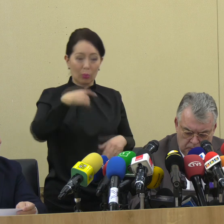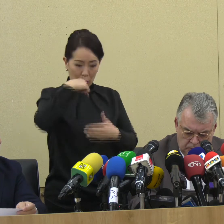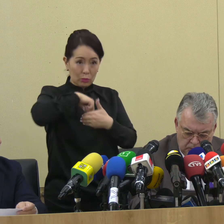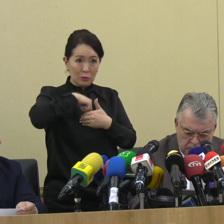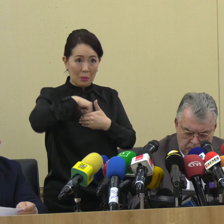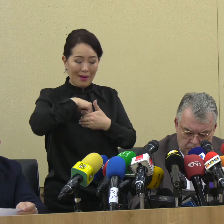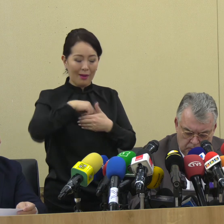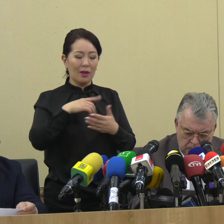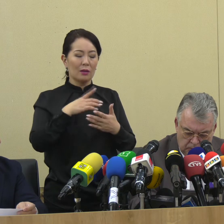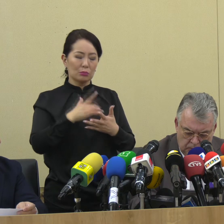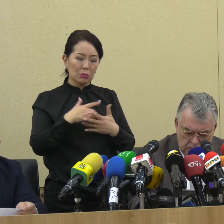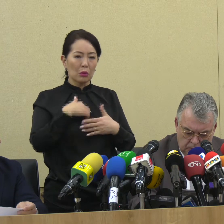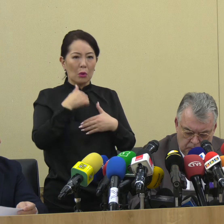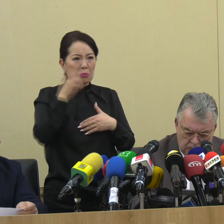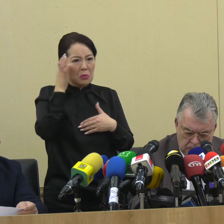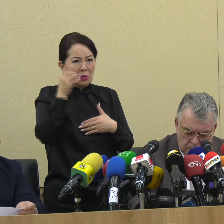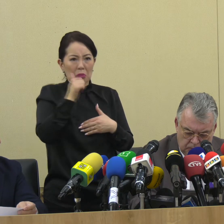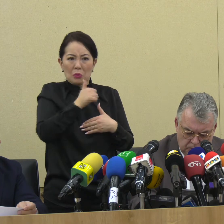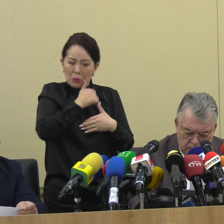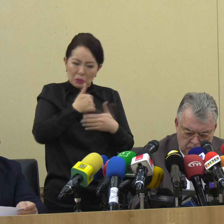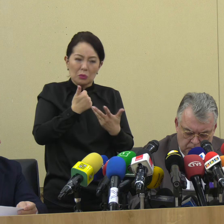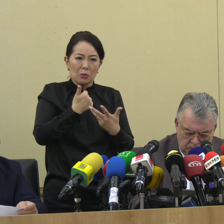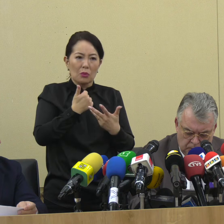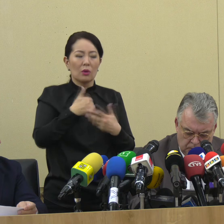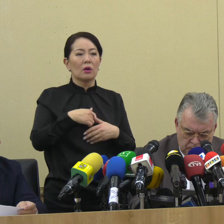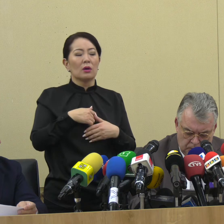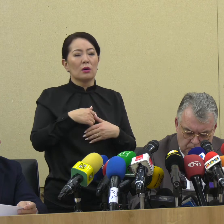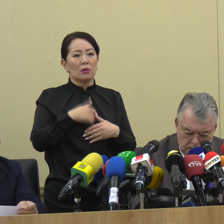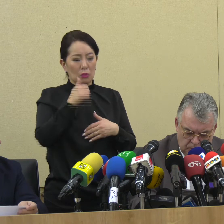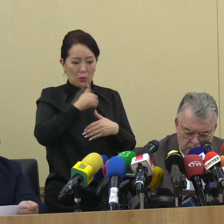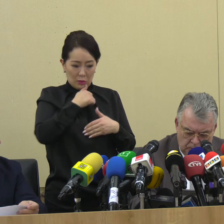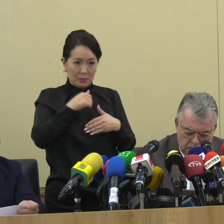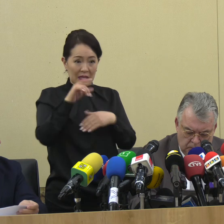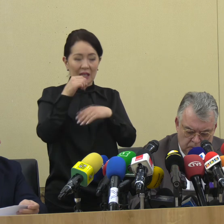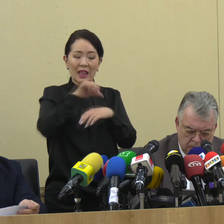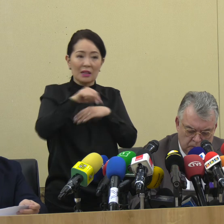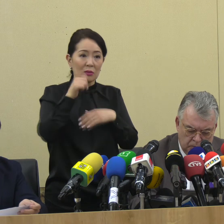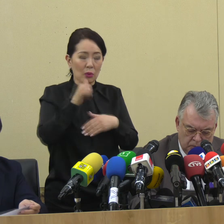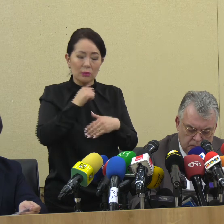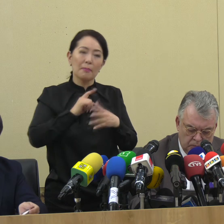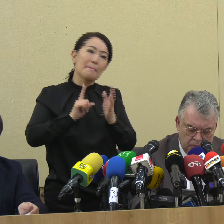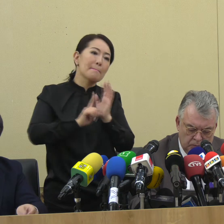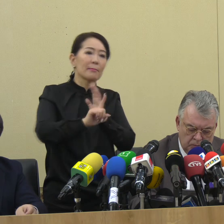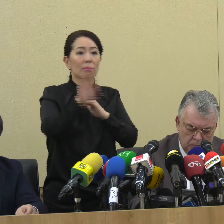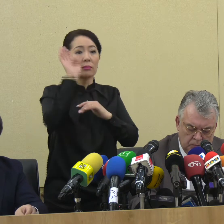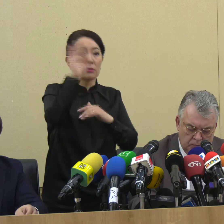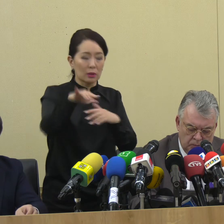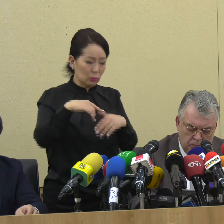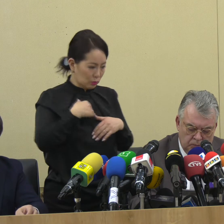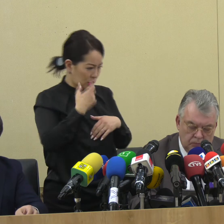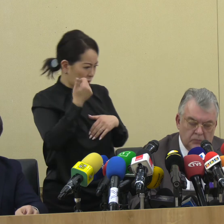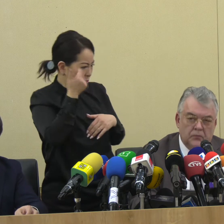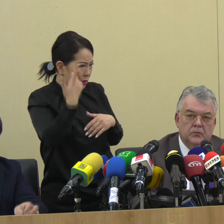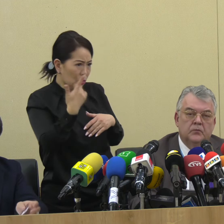нуусан тохиолдолд бол энэ хил дээр энэ халдварыг бас илрүүлж чадахгүй тул голомттой бүс